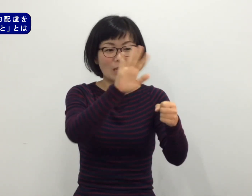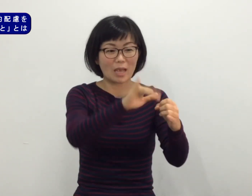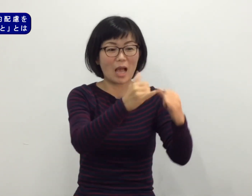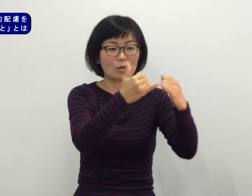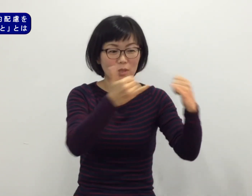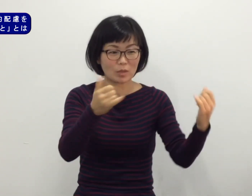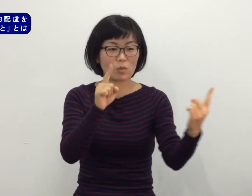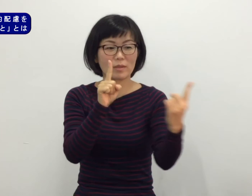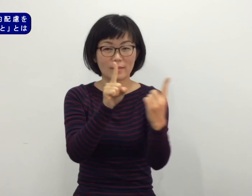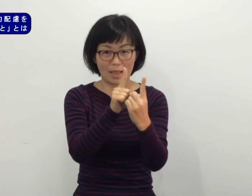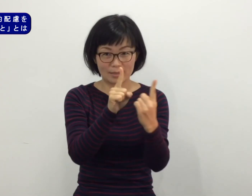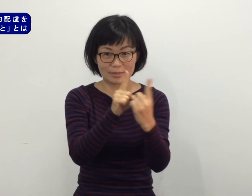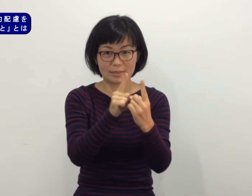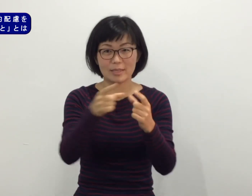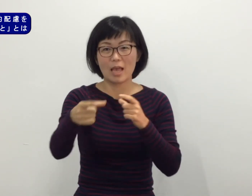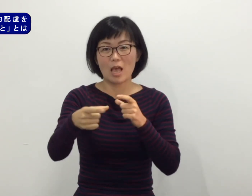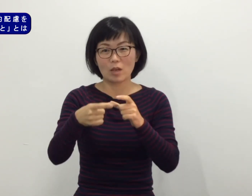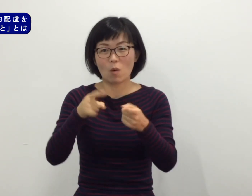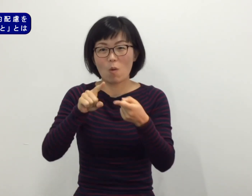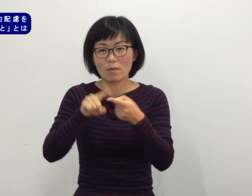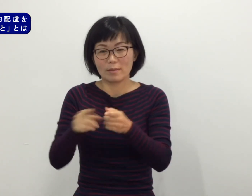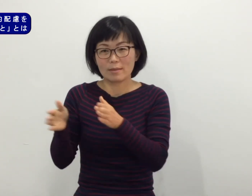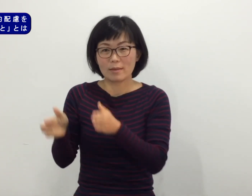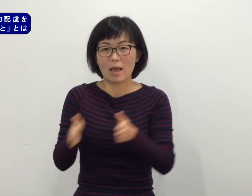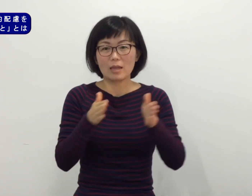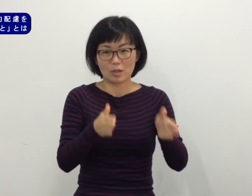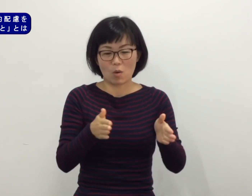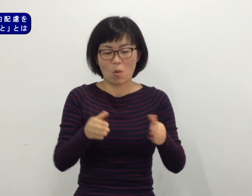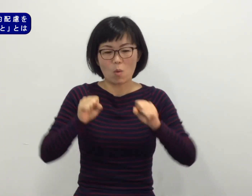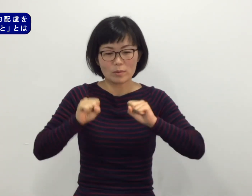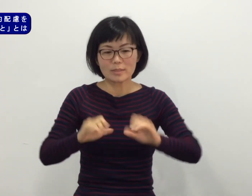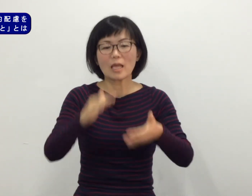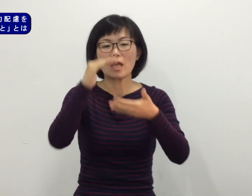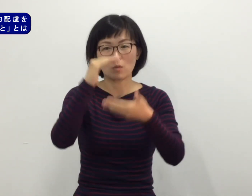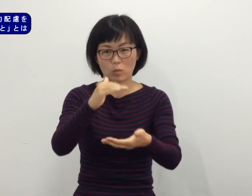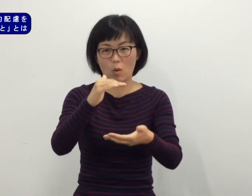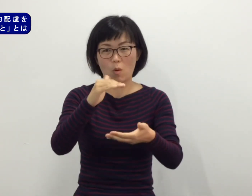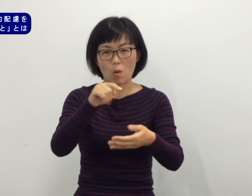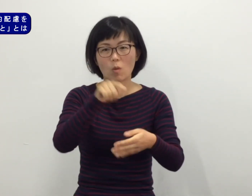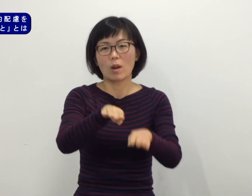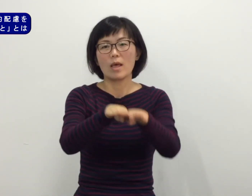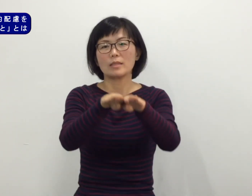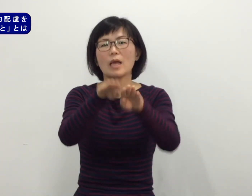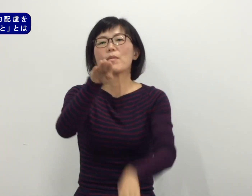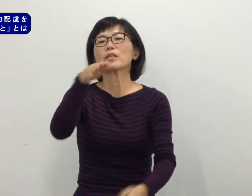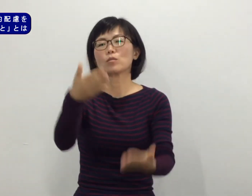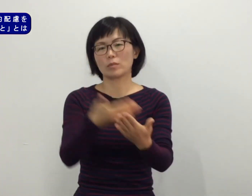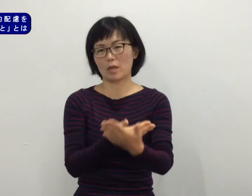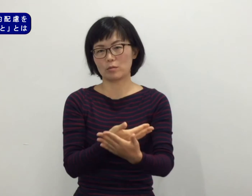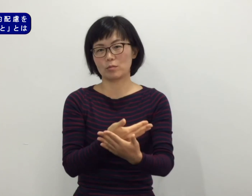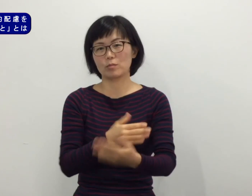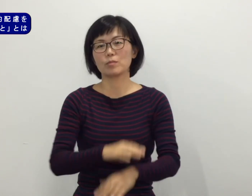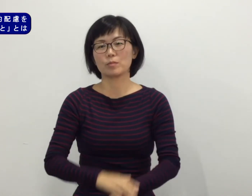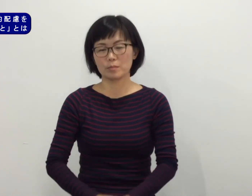ある人に対し合理的配慮をしないことが差別とみなされます